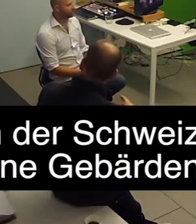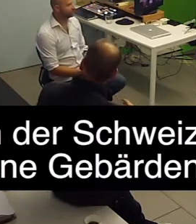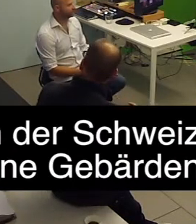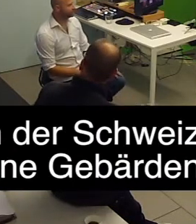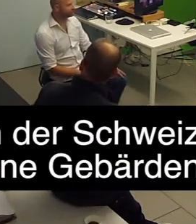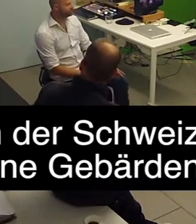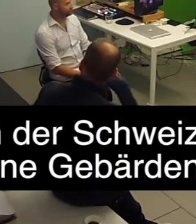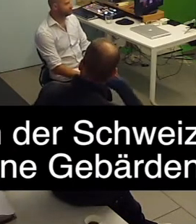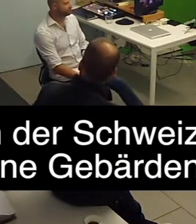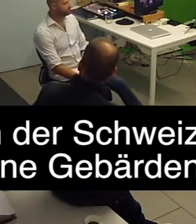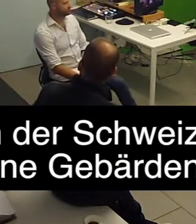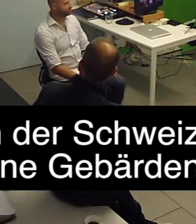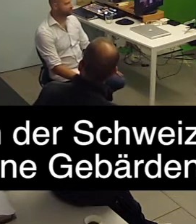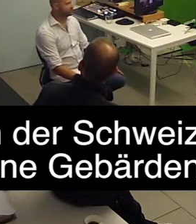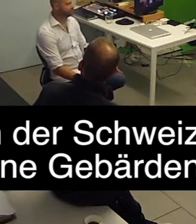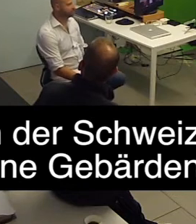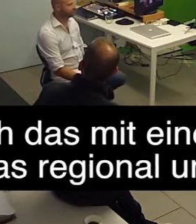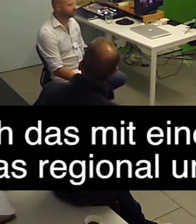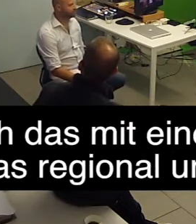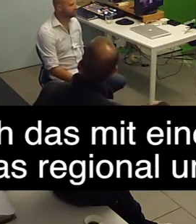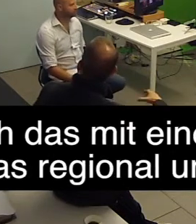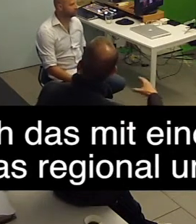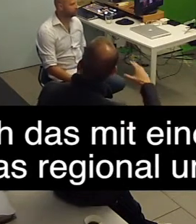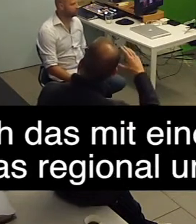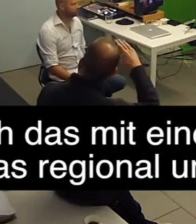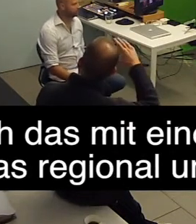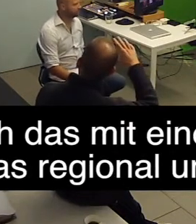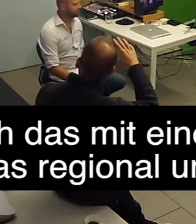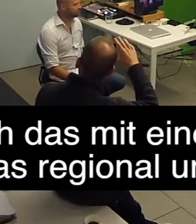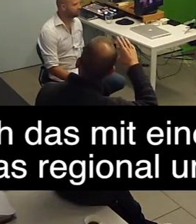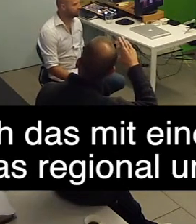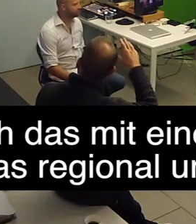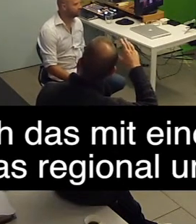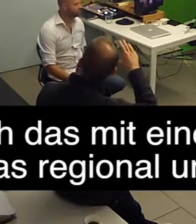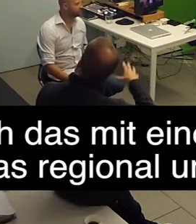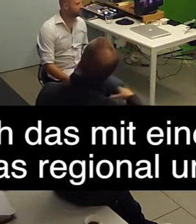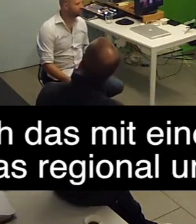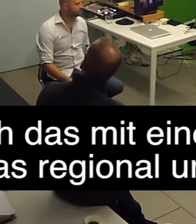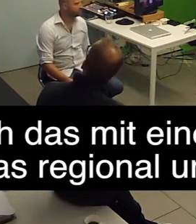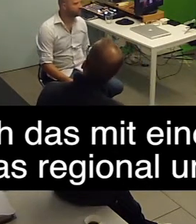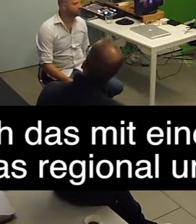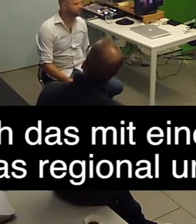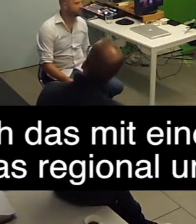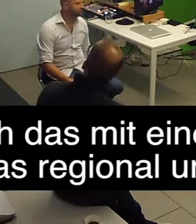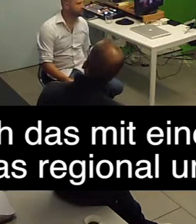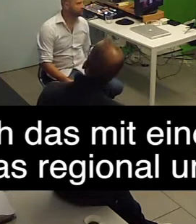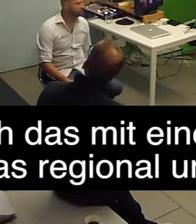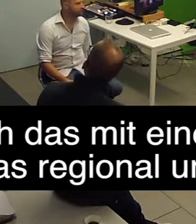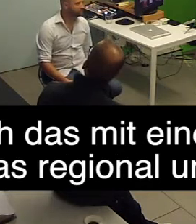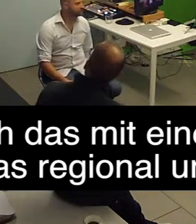verschiedene Gebärdendialekte. Und inwiefern lässt sich das mit einem Web-TV kombinieren, das